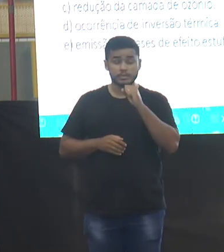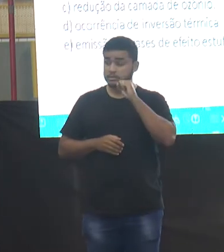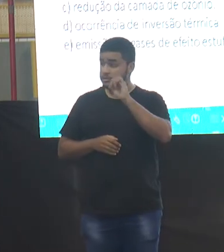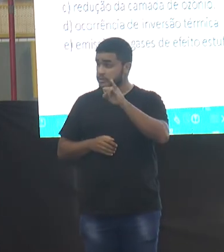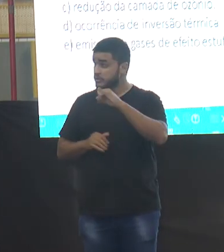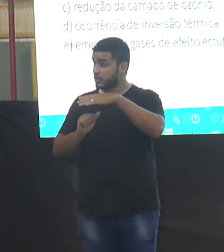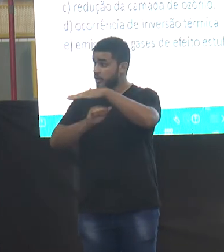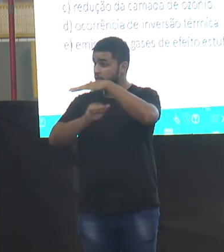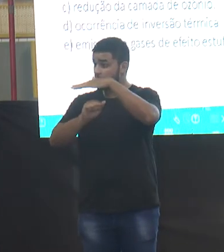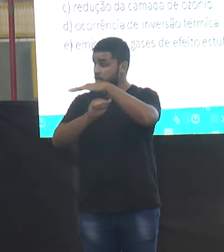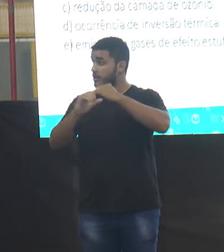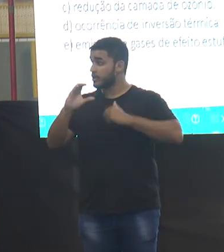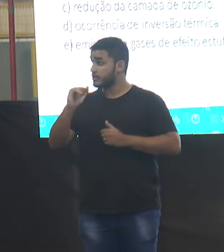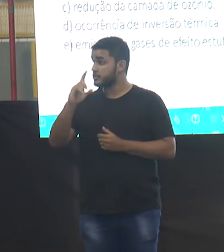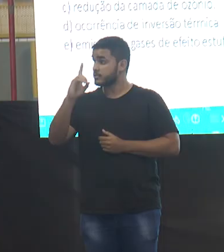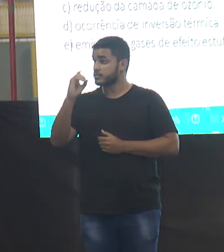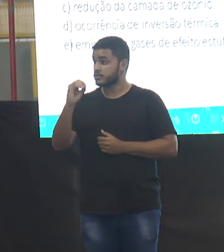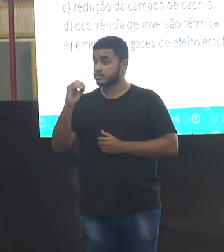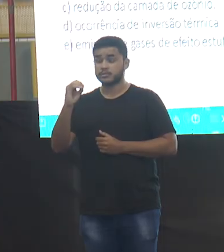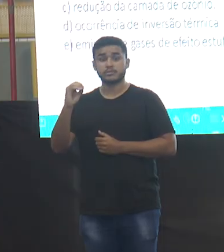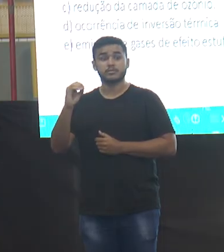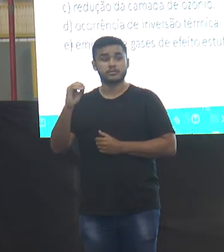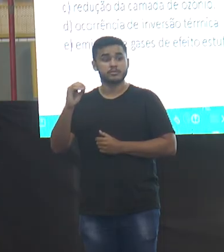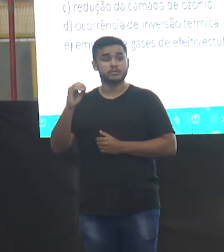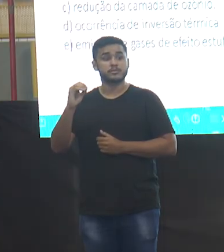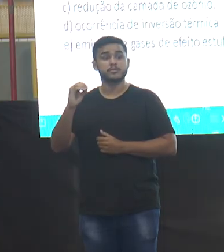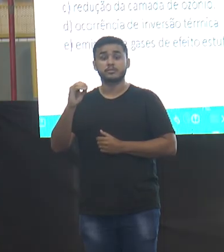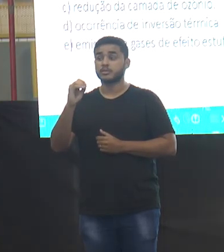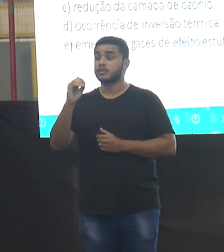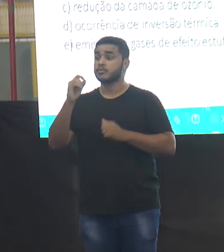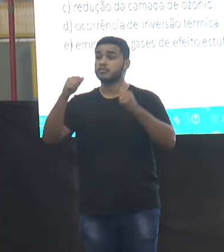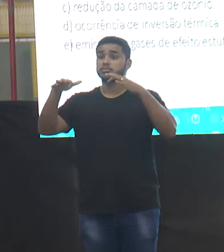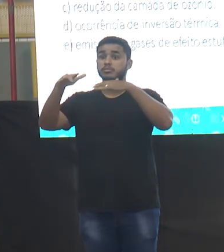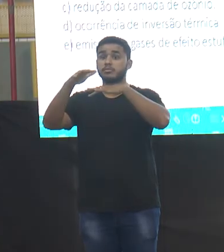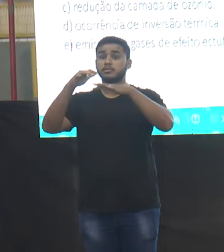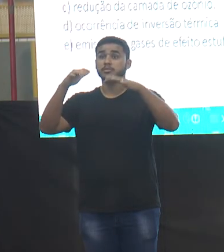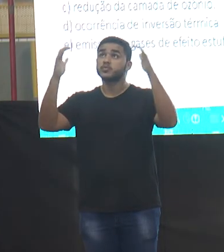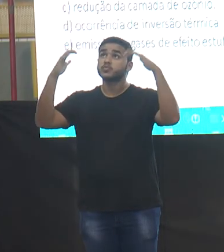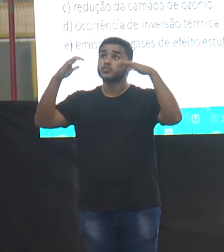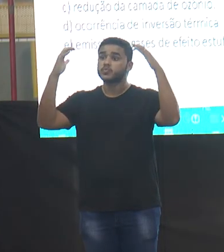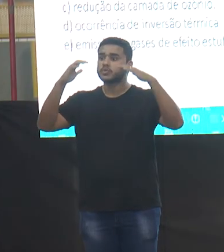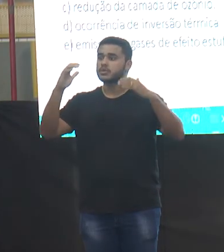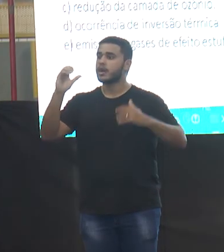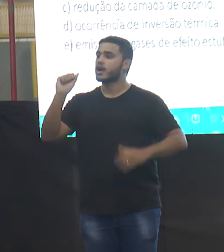um ácido do ar, como é o nome desse fenômeno? Chuva.